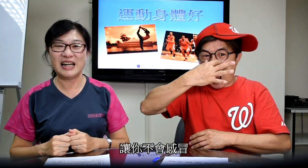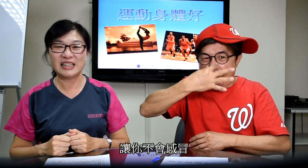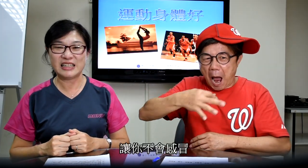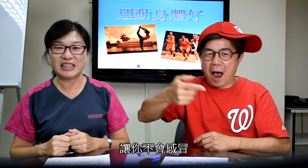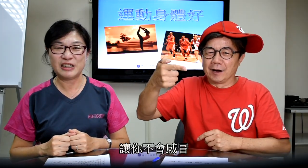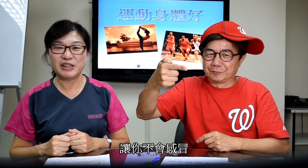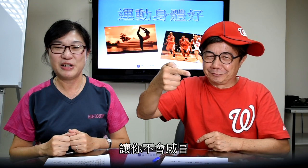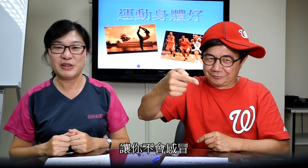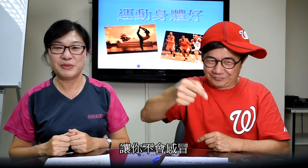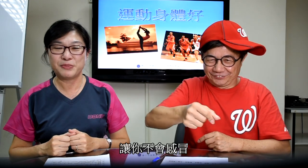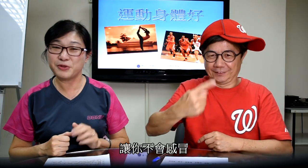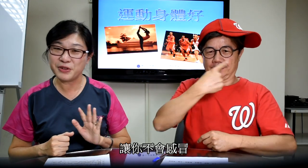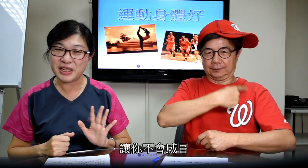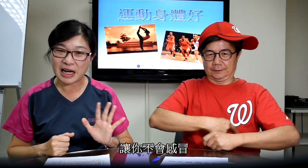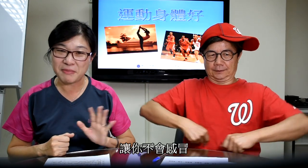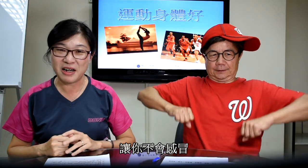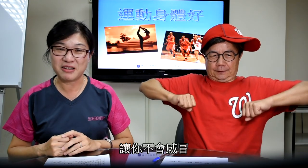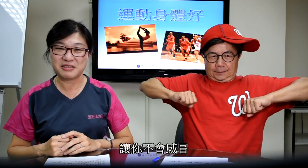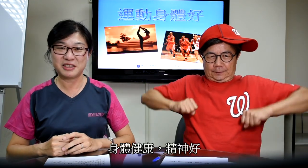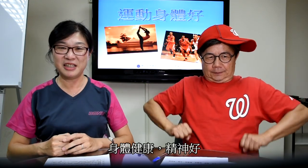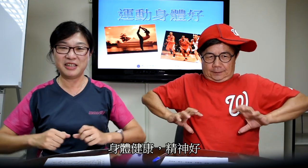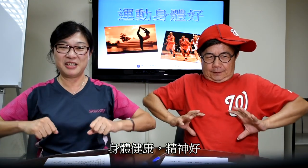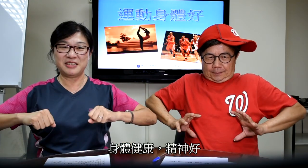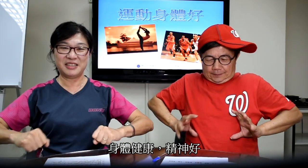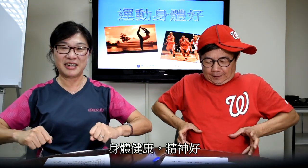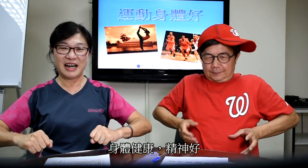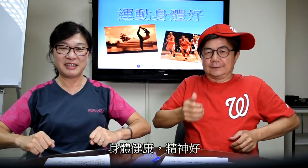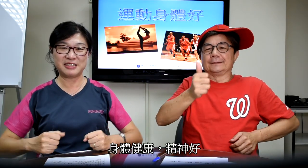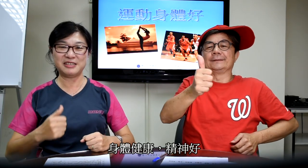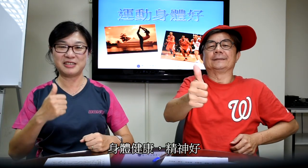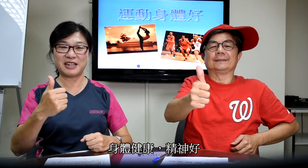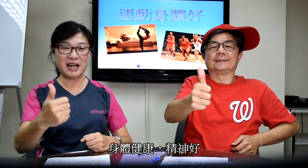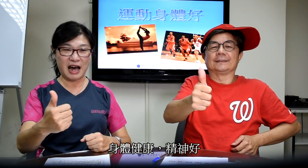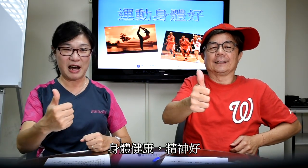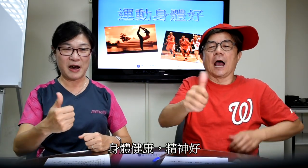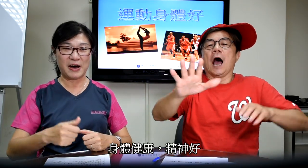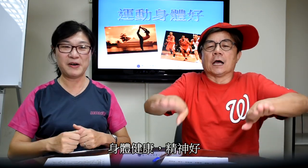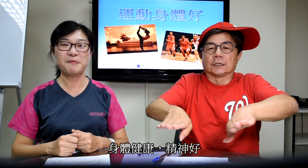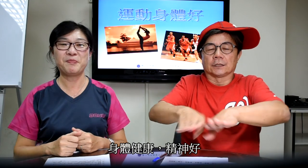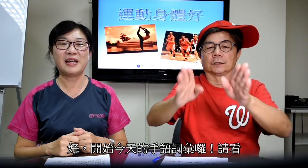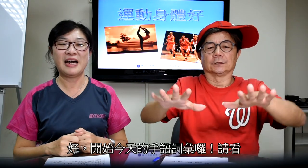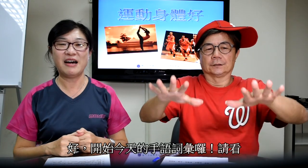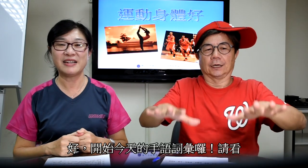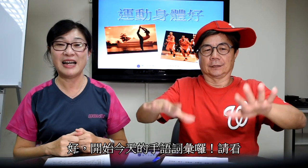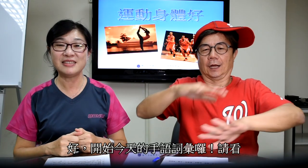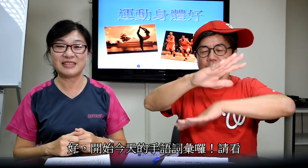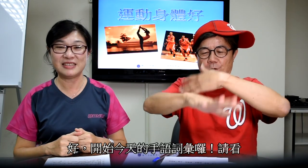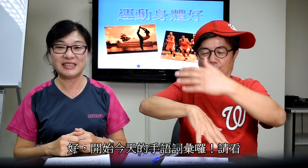你不会感冒，身体健康，精神好。好，开始今天